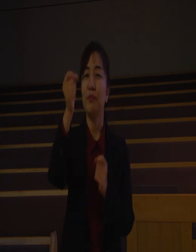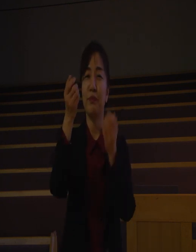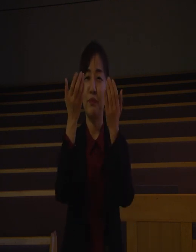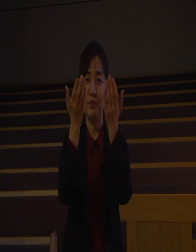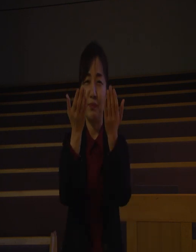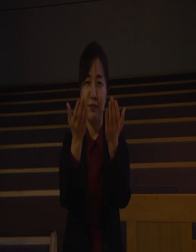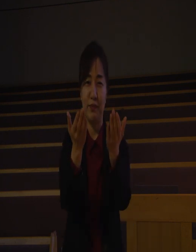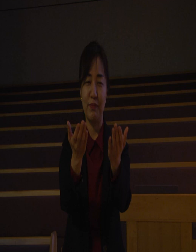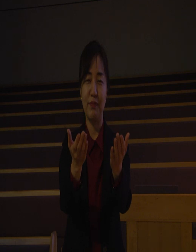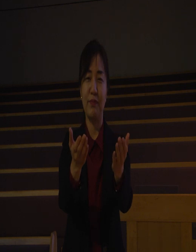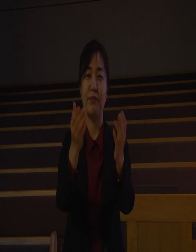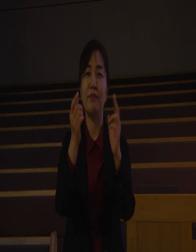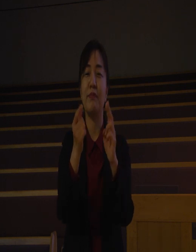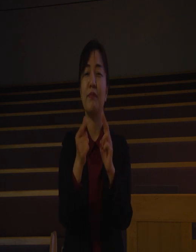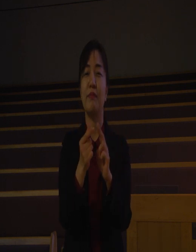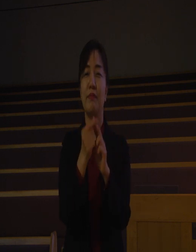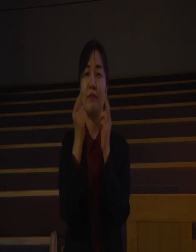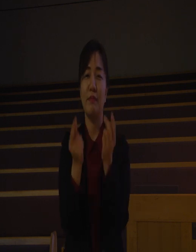영원히